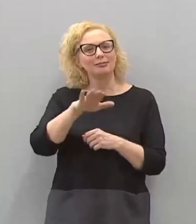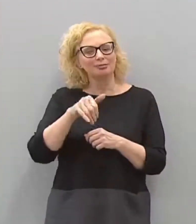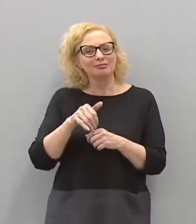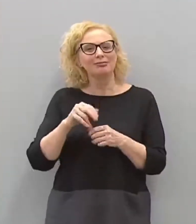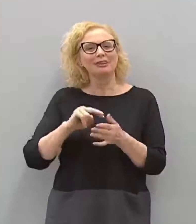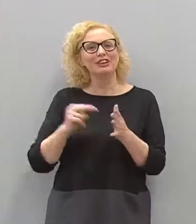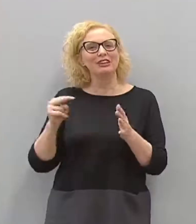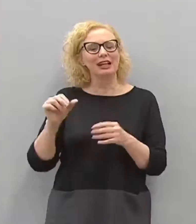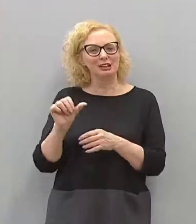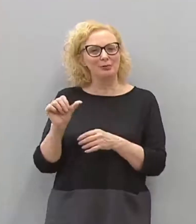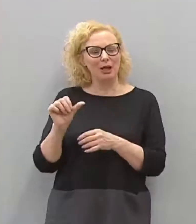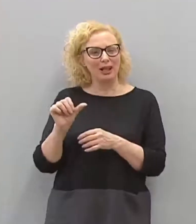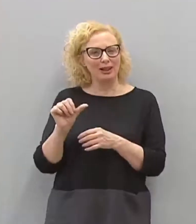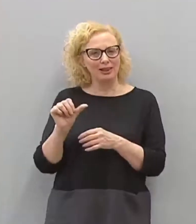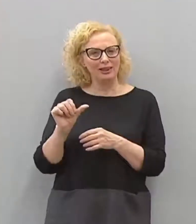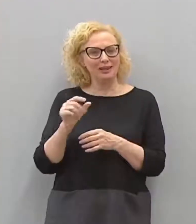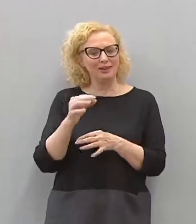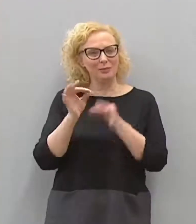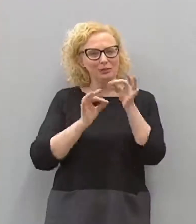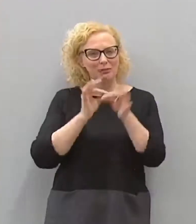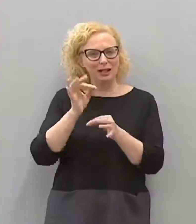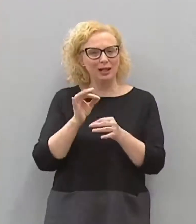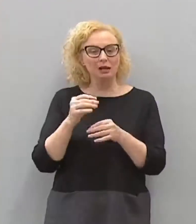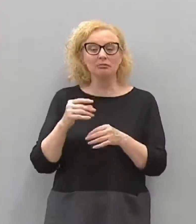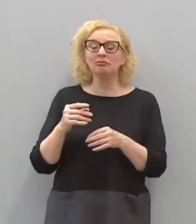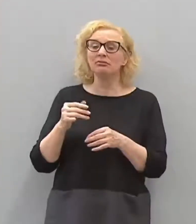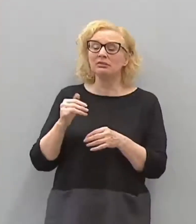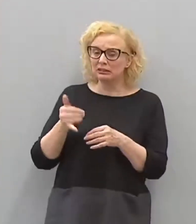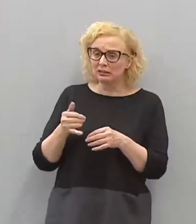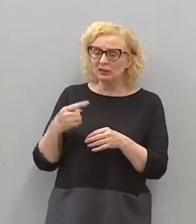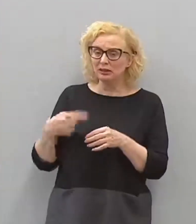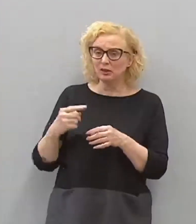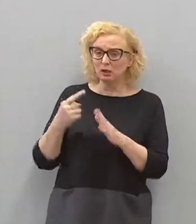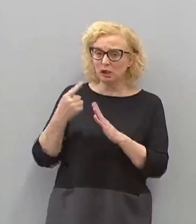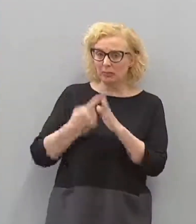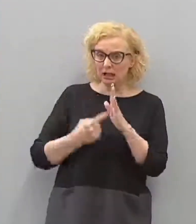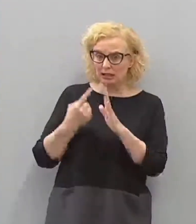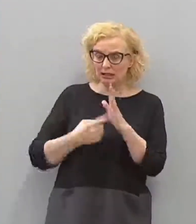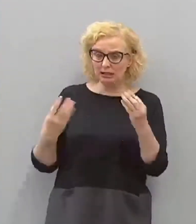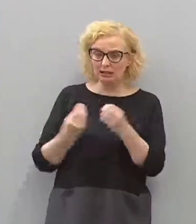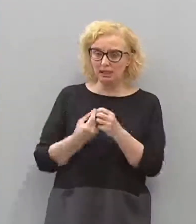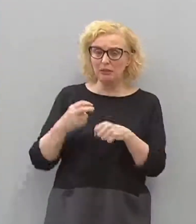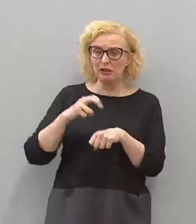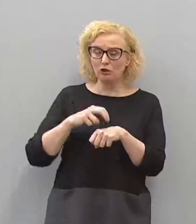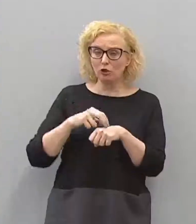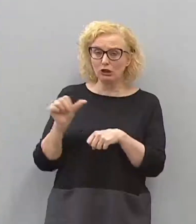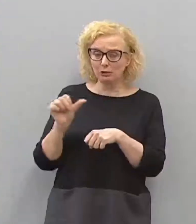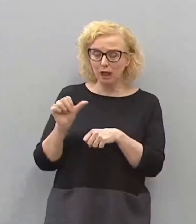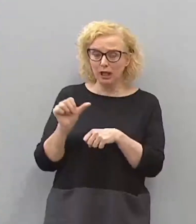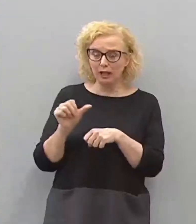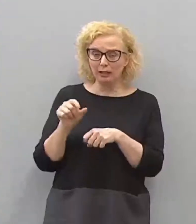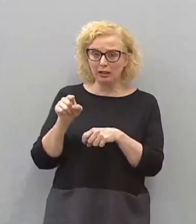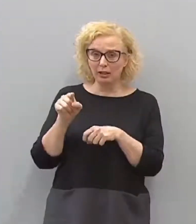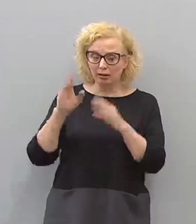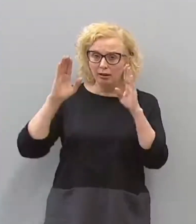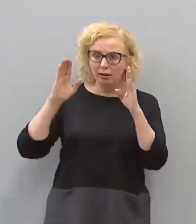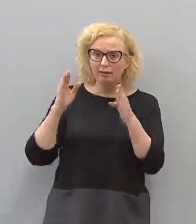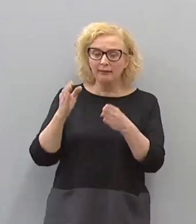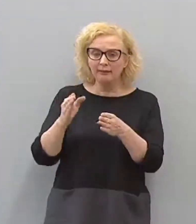simonetti per fare il punto dei lavoro questi mesi abbiamo anche voluto insieme al dottor simonetti che segue per conto